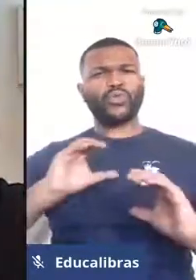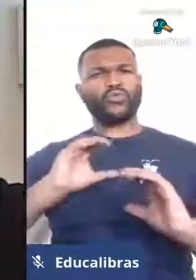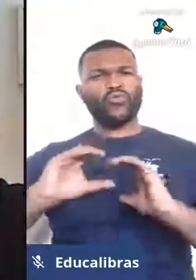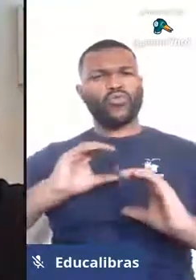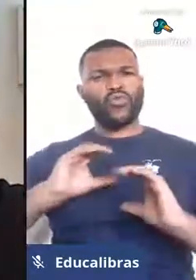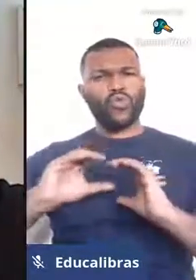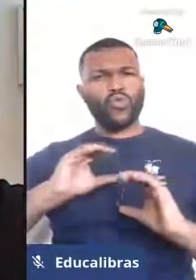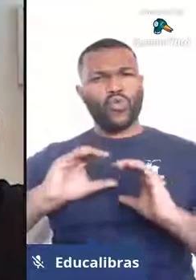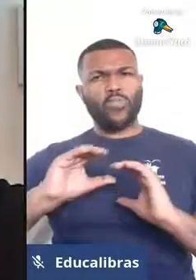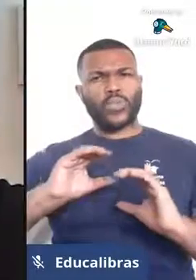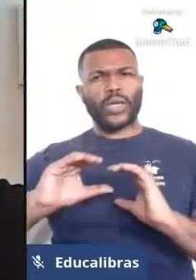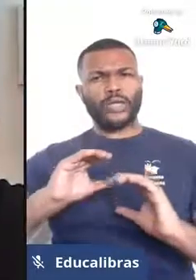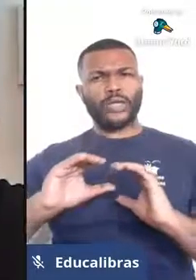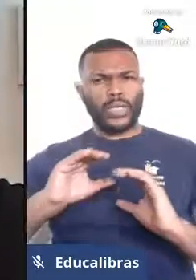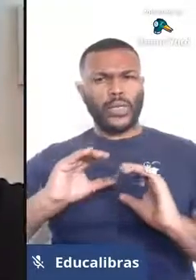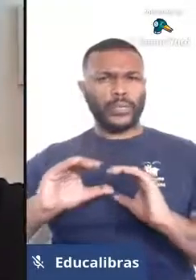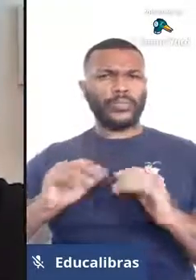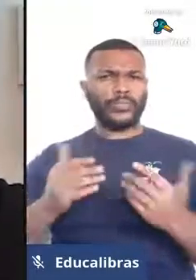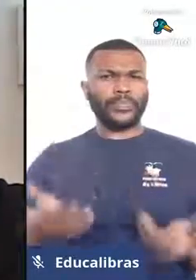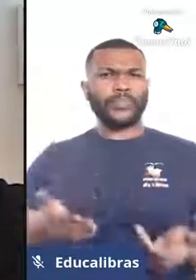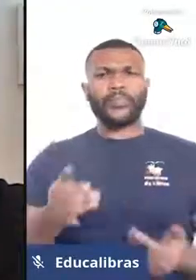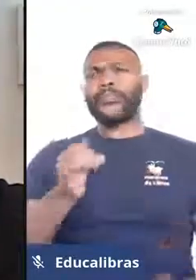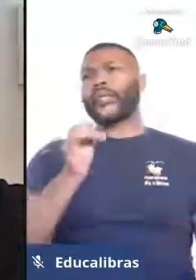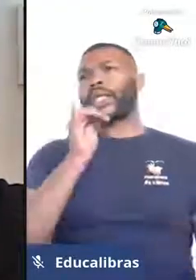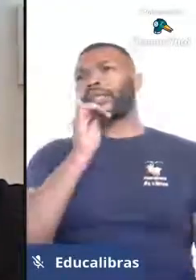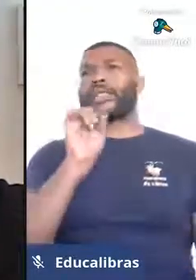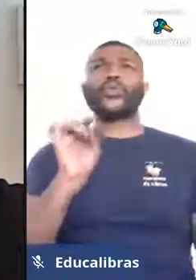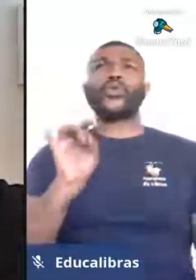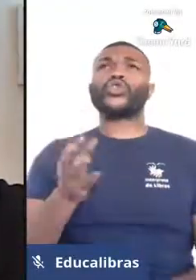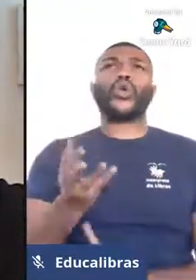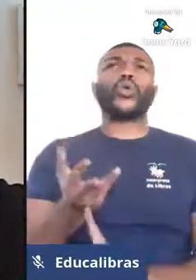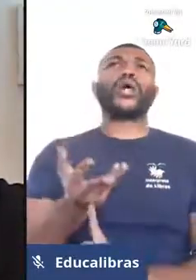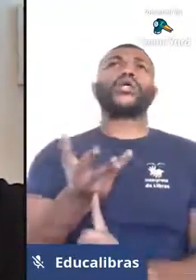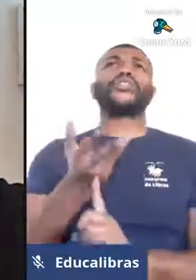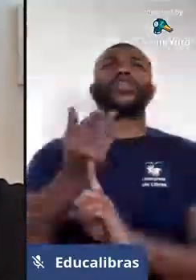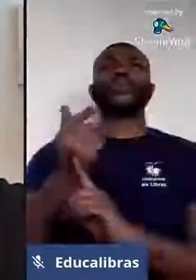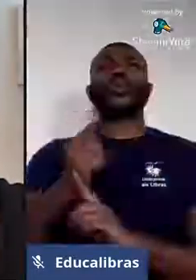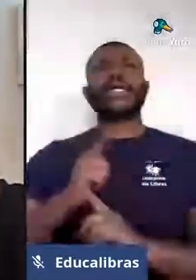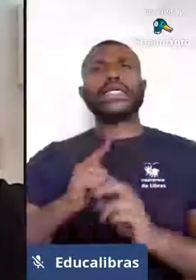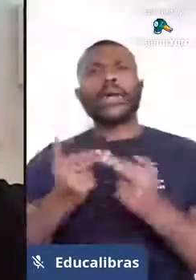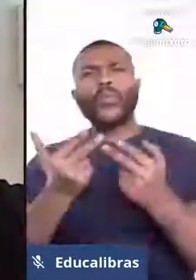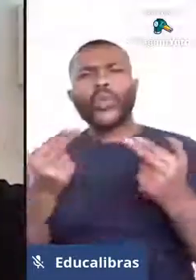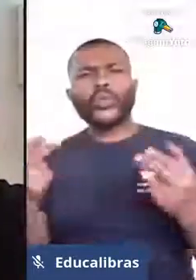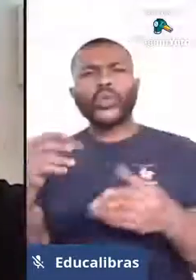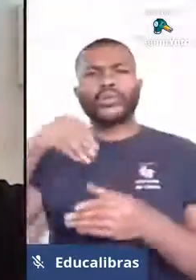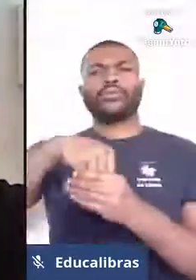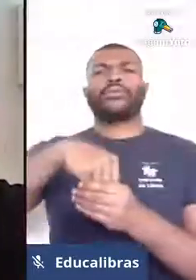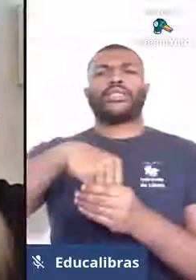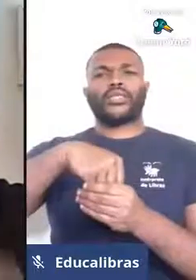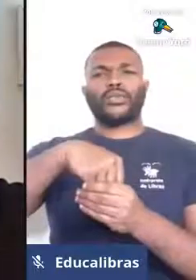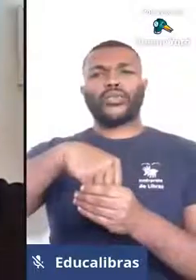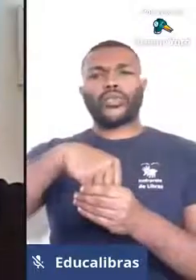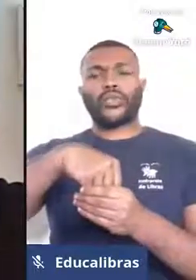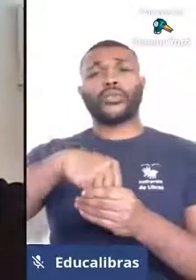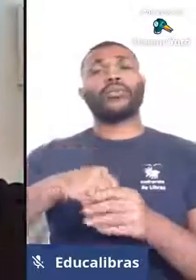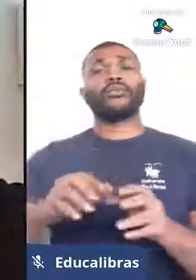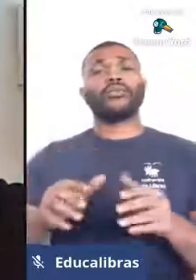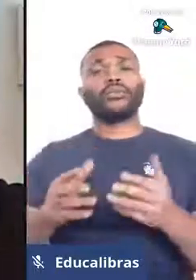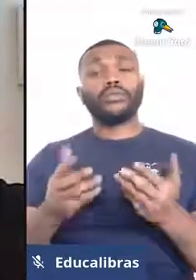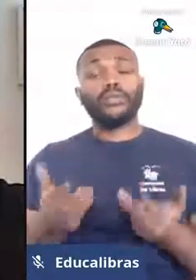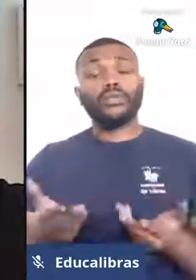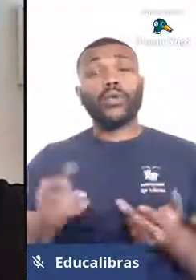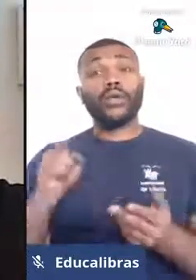abrir um pouco, porque não é só artístico, tem um montão de coisa envolvida. Para mim, a